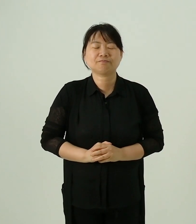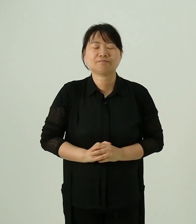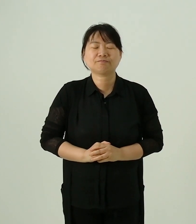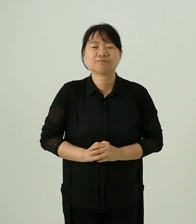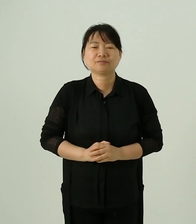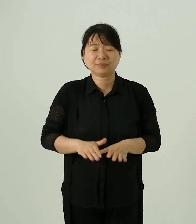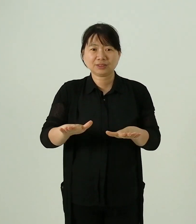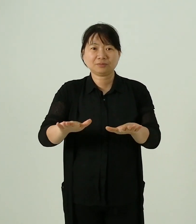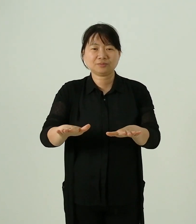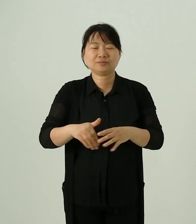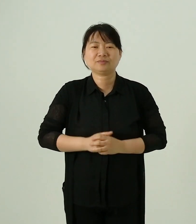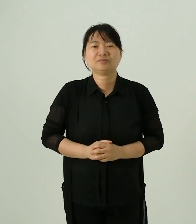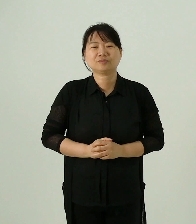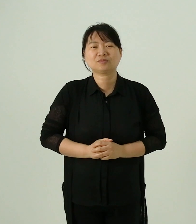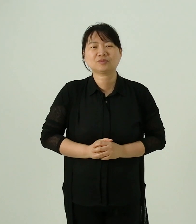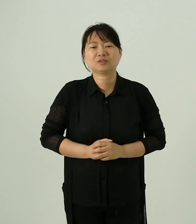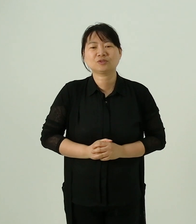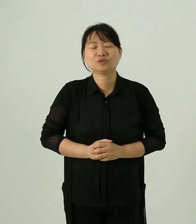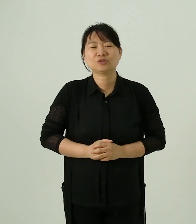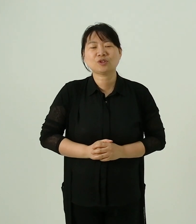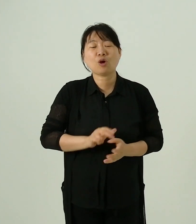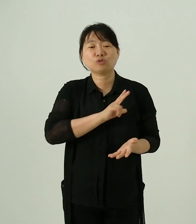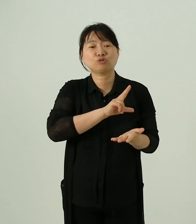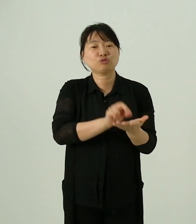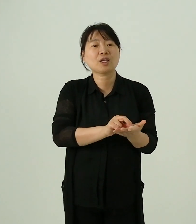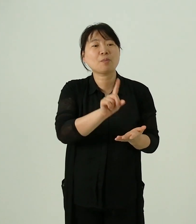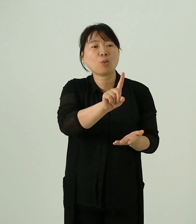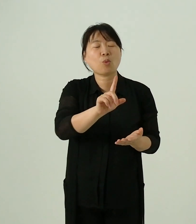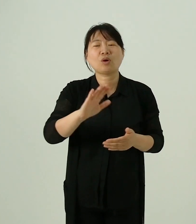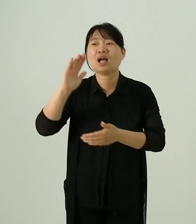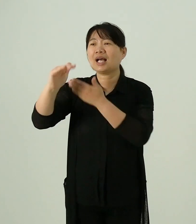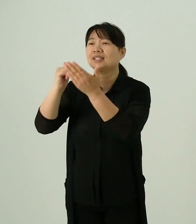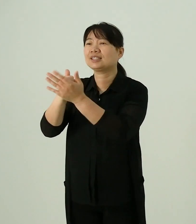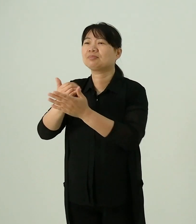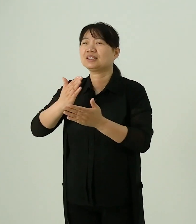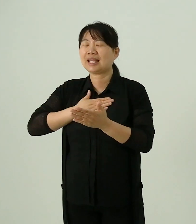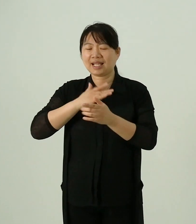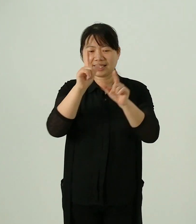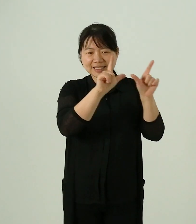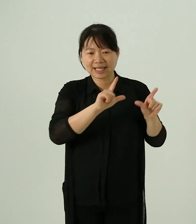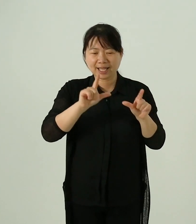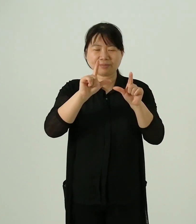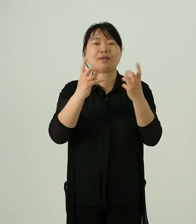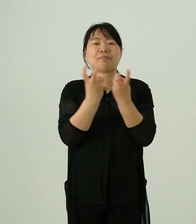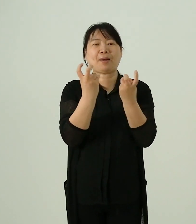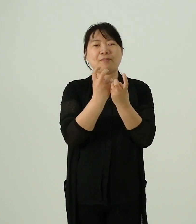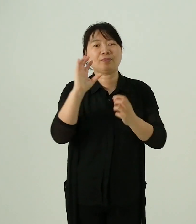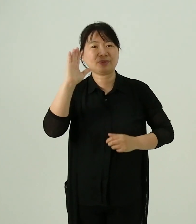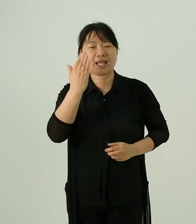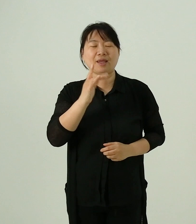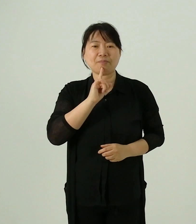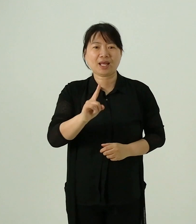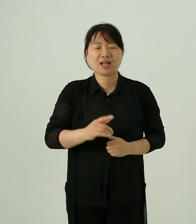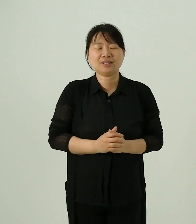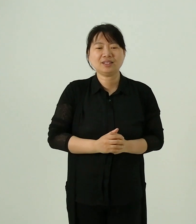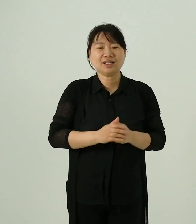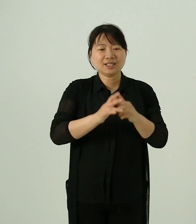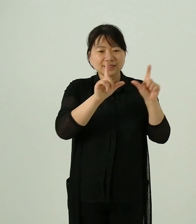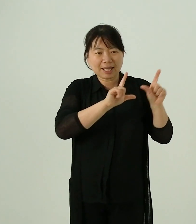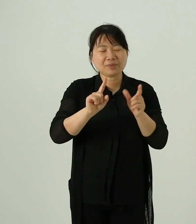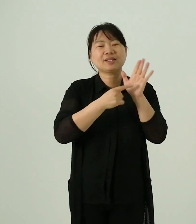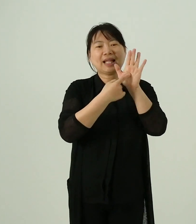자, 이번 주제가 뭐죠? 하나님이 현실이 되게 하라. 믿음이 크다는